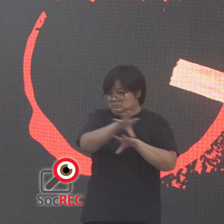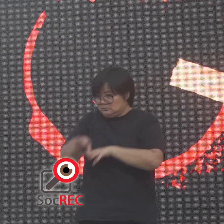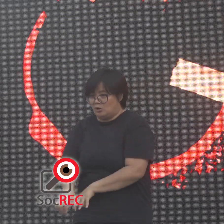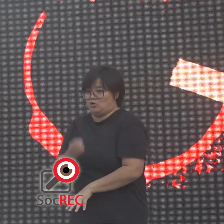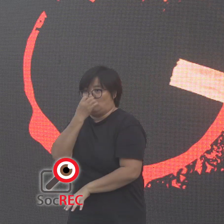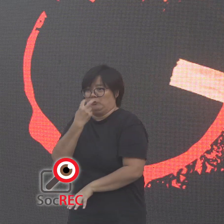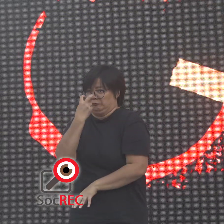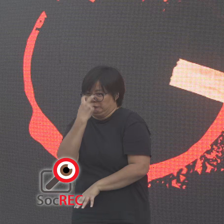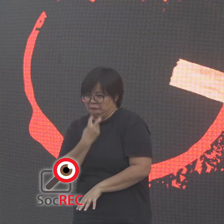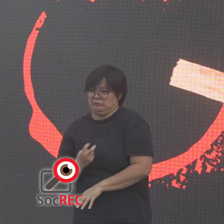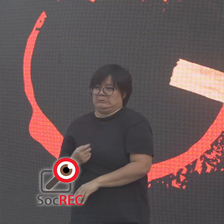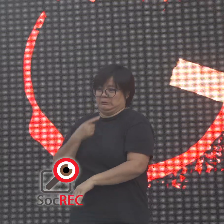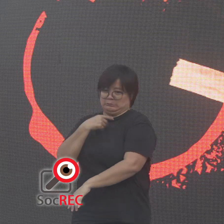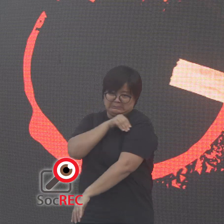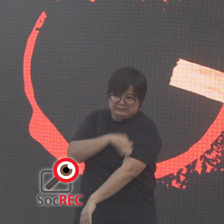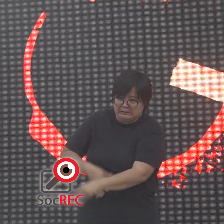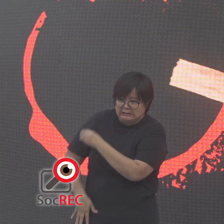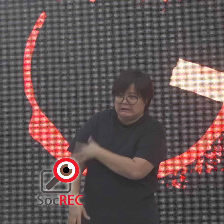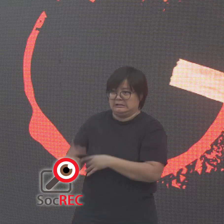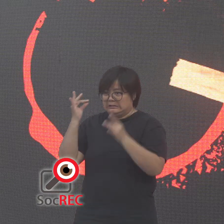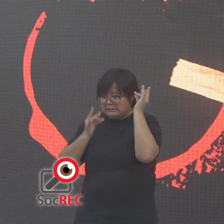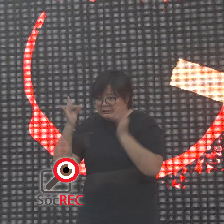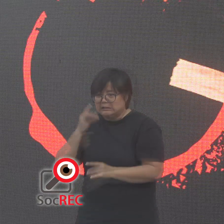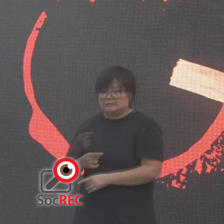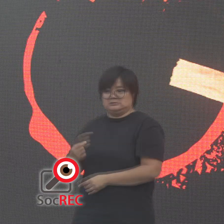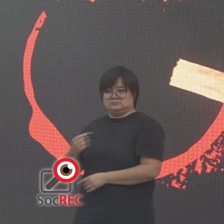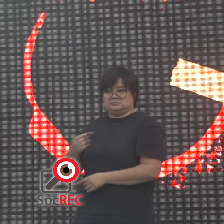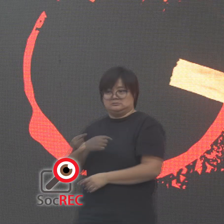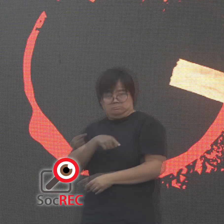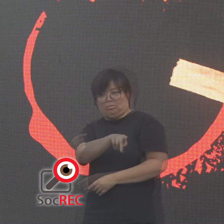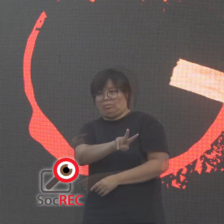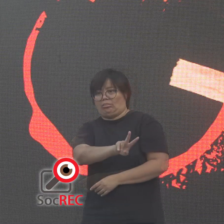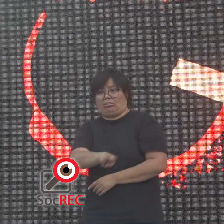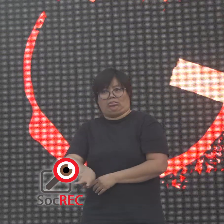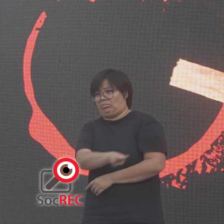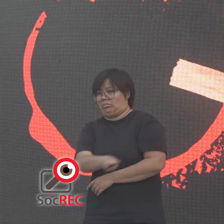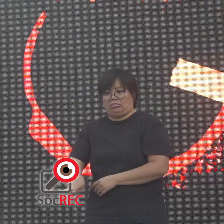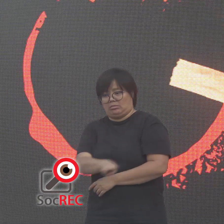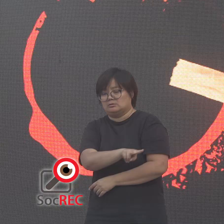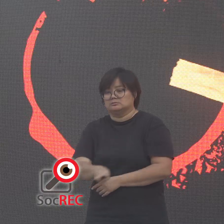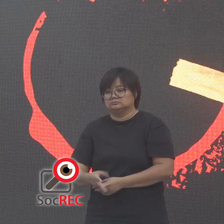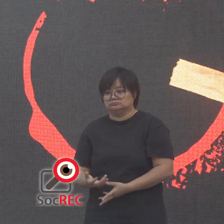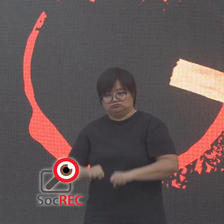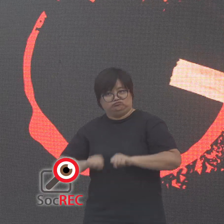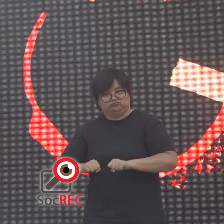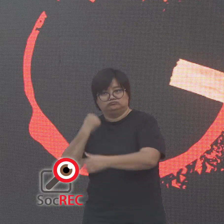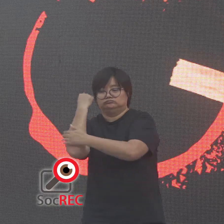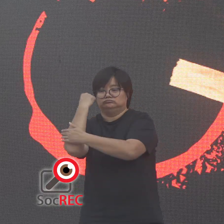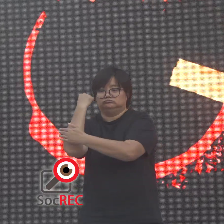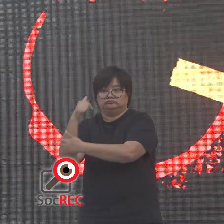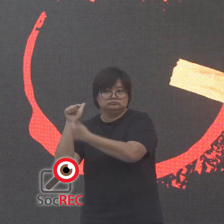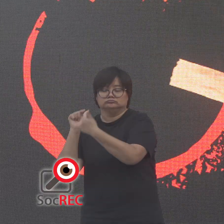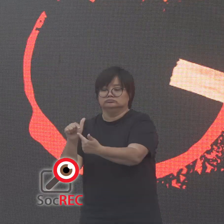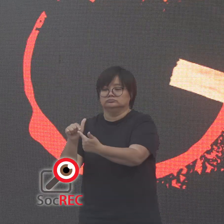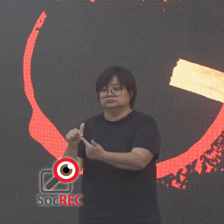反之，只有堅持到底、奮戰到底，我們才有成功的基石。所